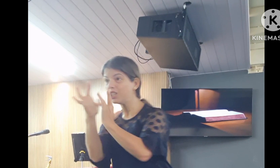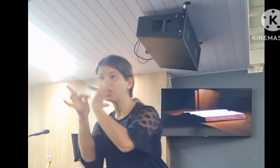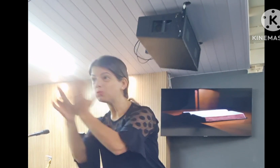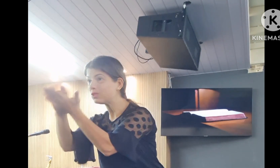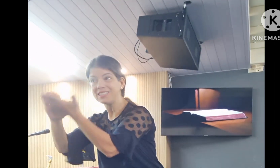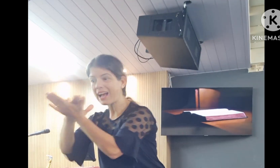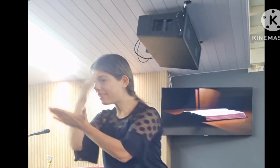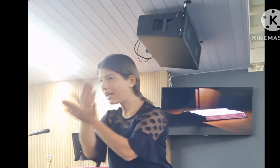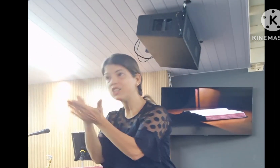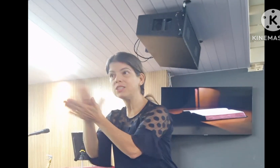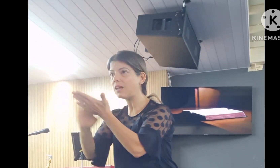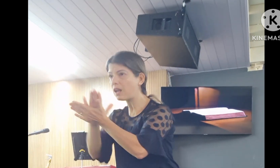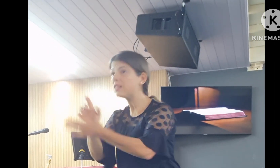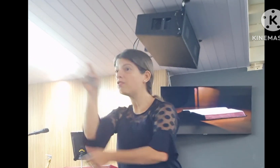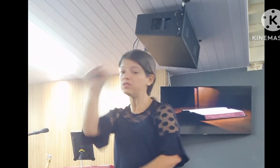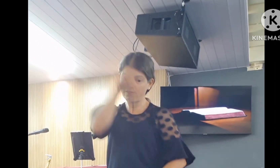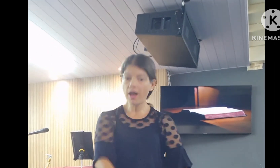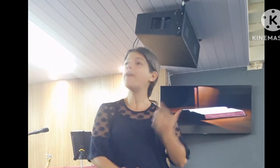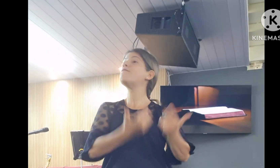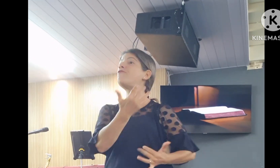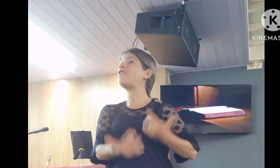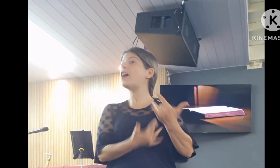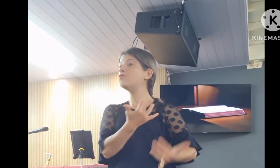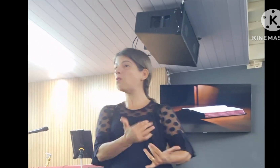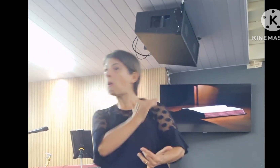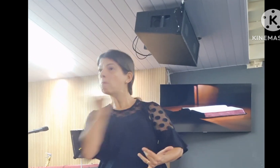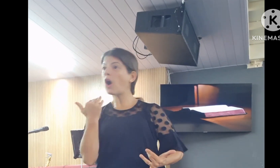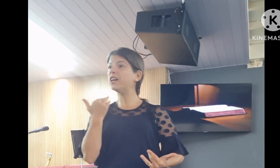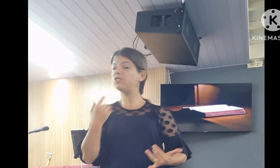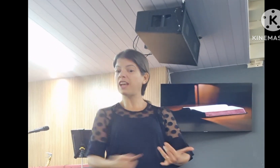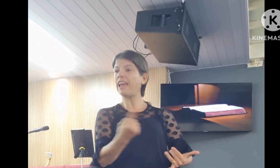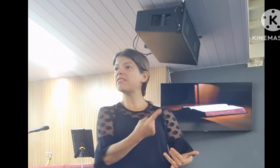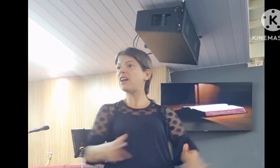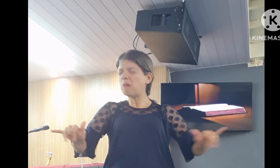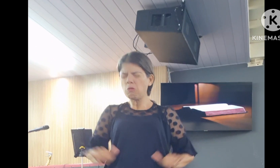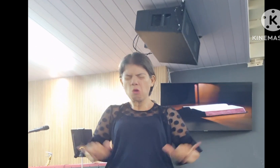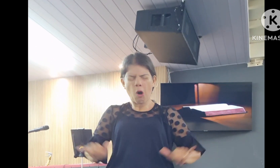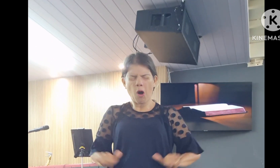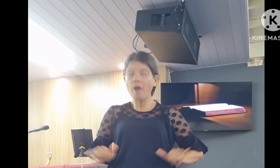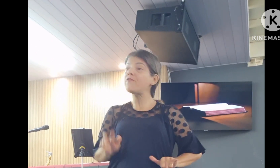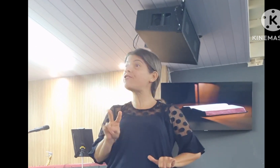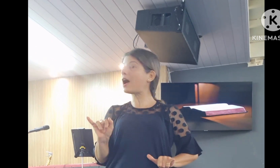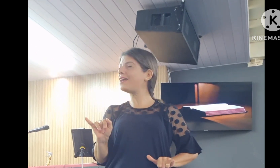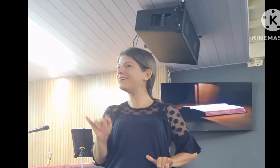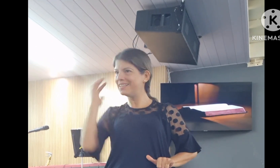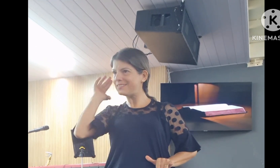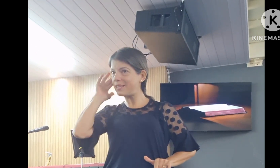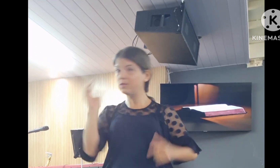Deus. Você já está vivendo a vida eterna de Deus. E a segunda